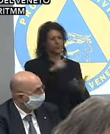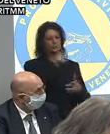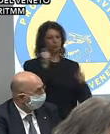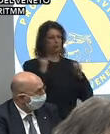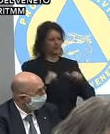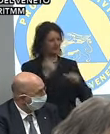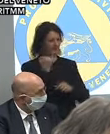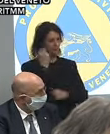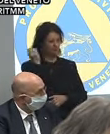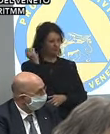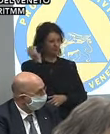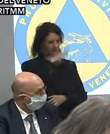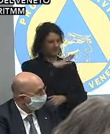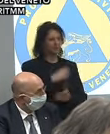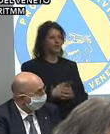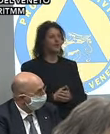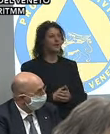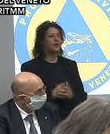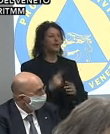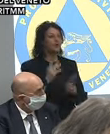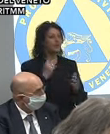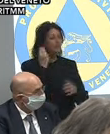c'è qualche comitato o qualcuno che